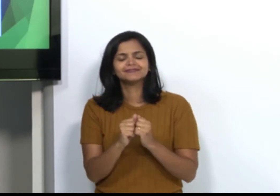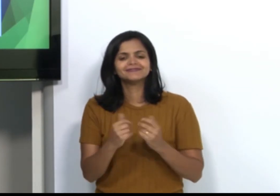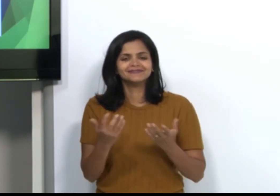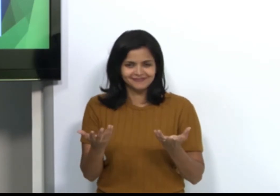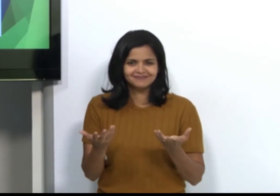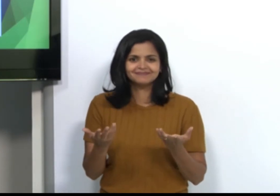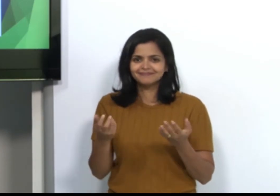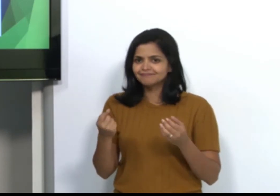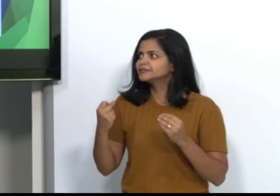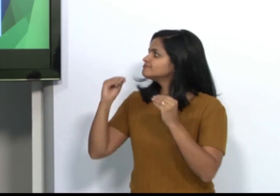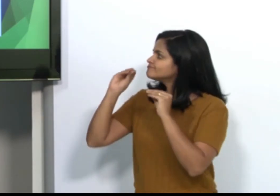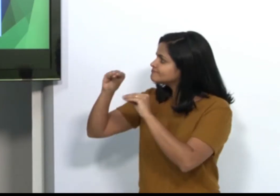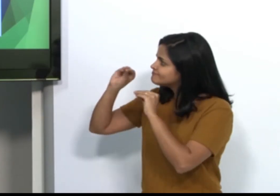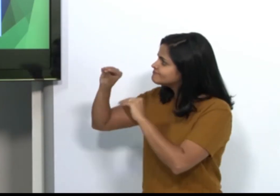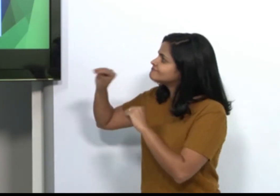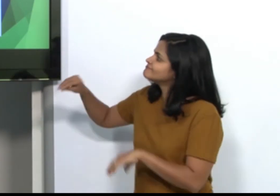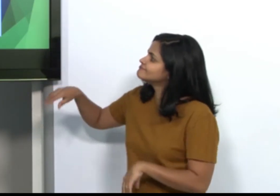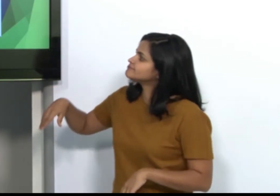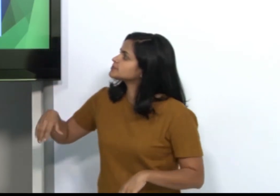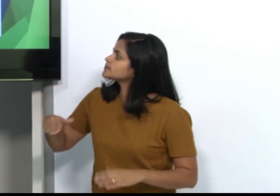Então, eu devo me atentar ao tempo do sinal.